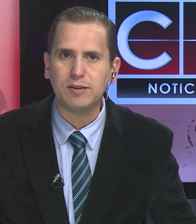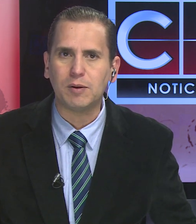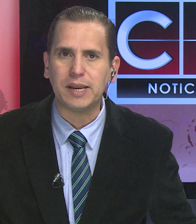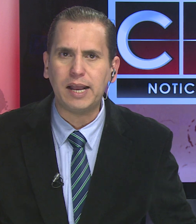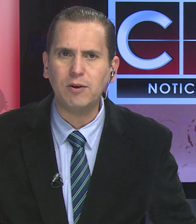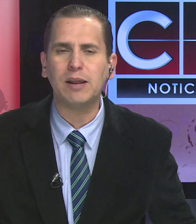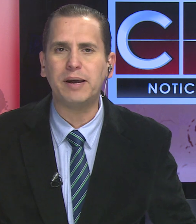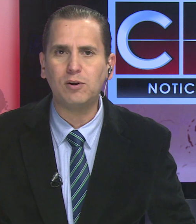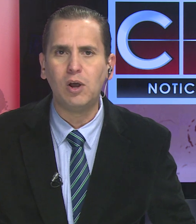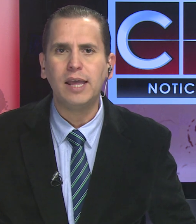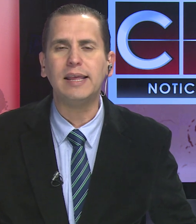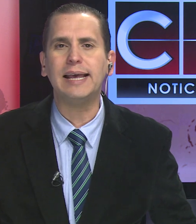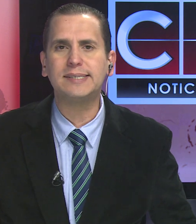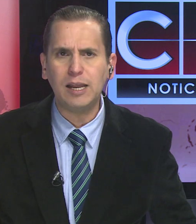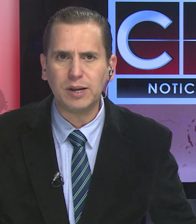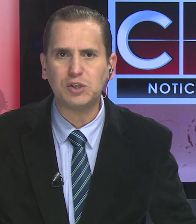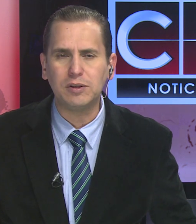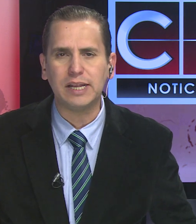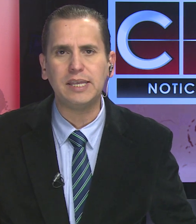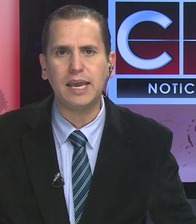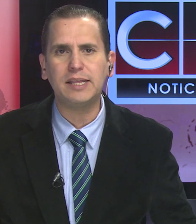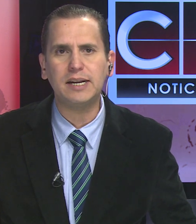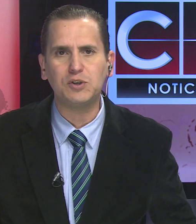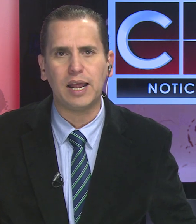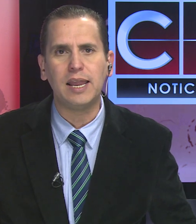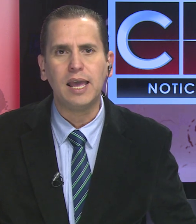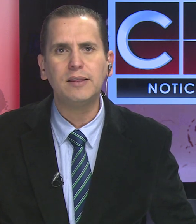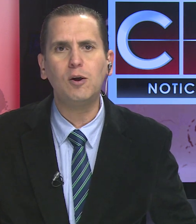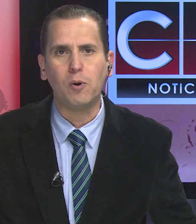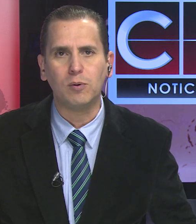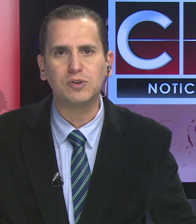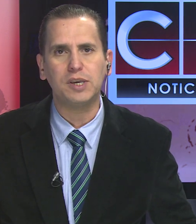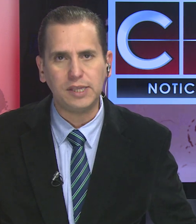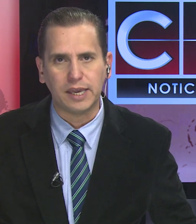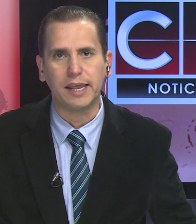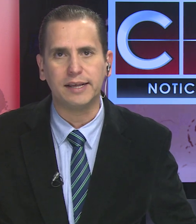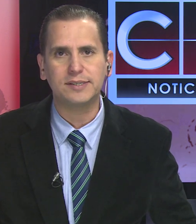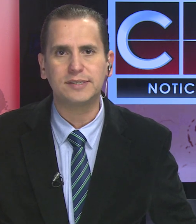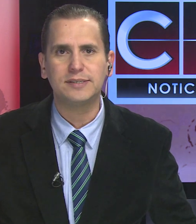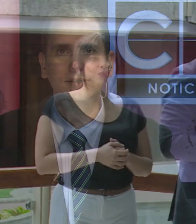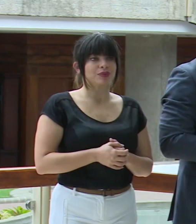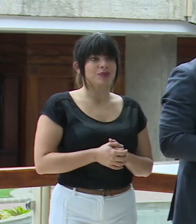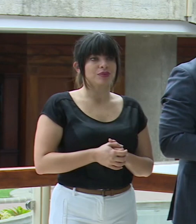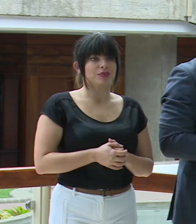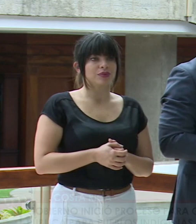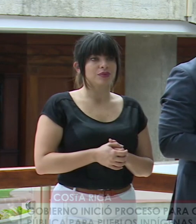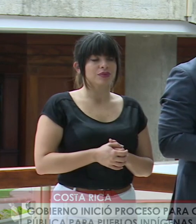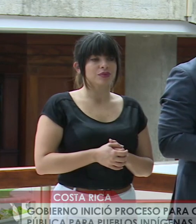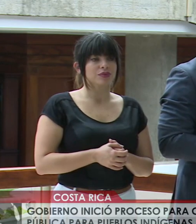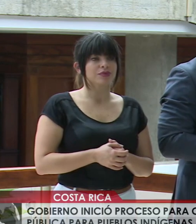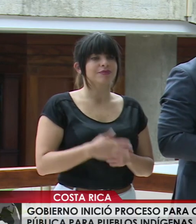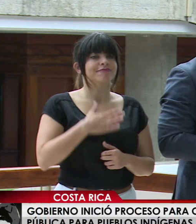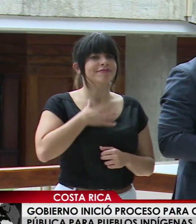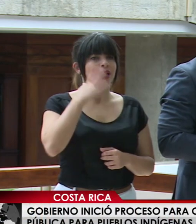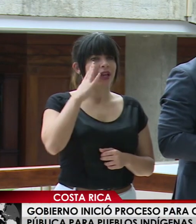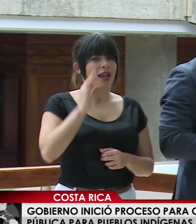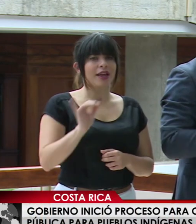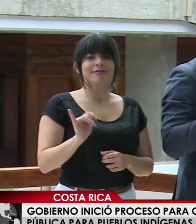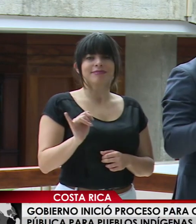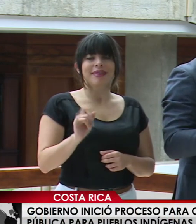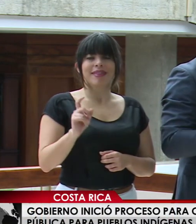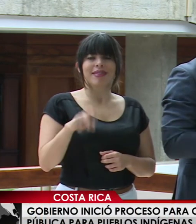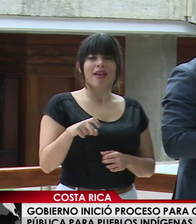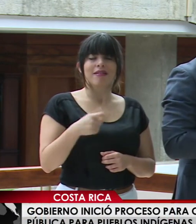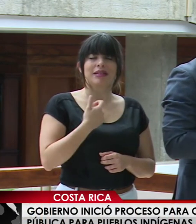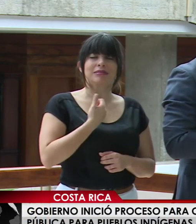este país centroamericano en el marco de la celebración del Día Internacional de los Pueblos Indígenas. Creo que incluso tenemos que